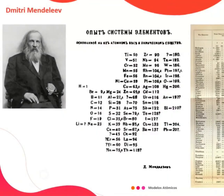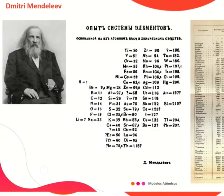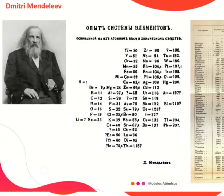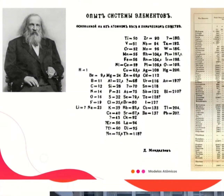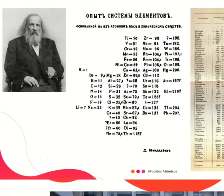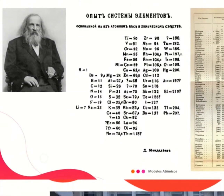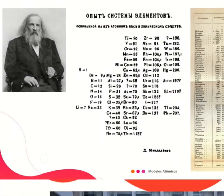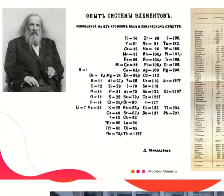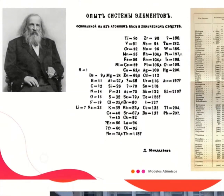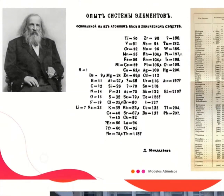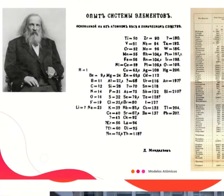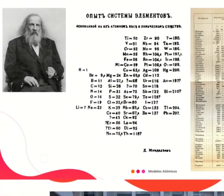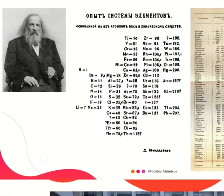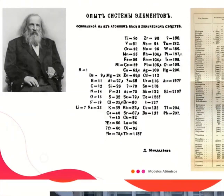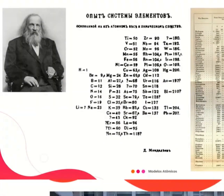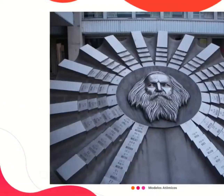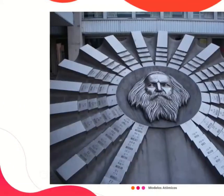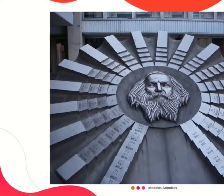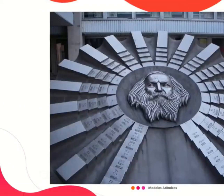tem essa estrutura aqui, ó.